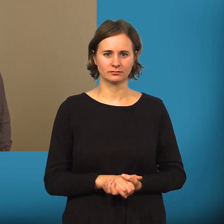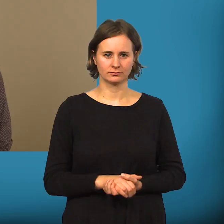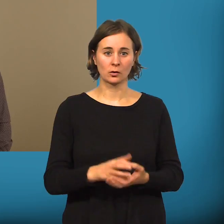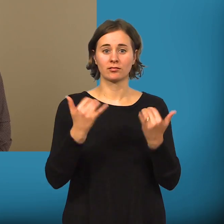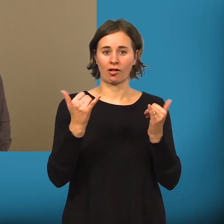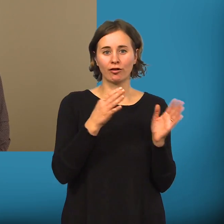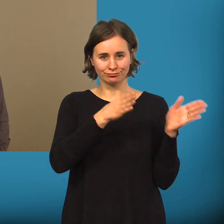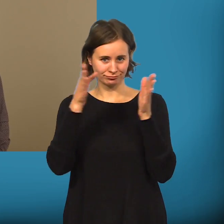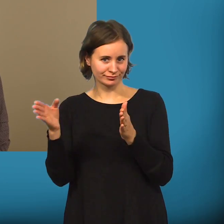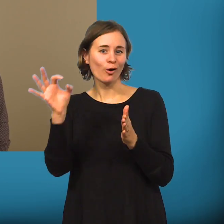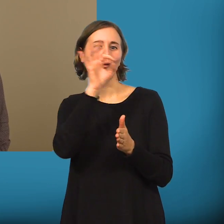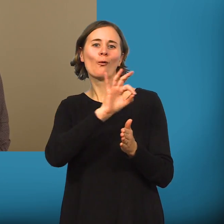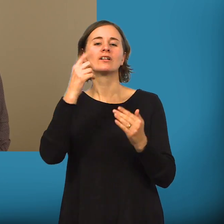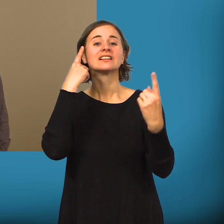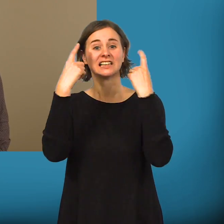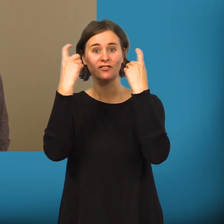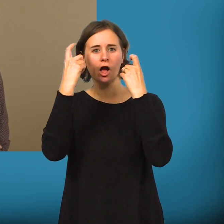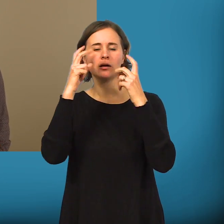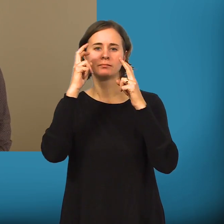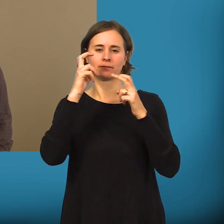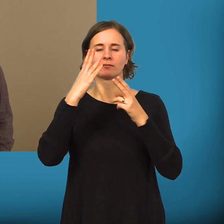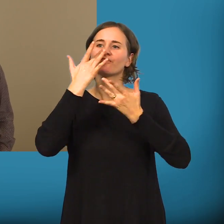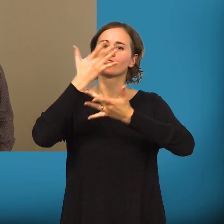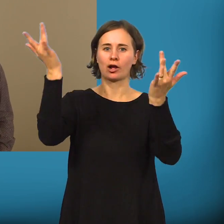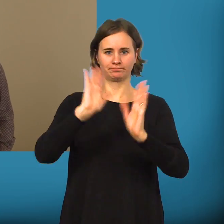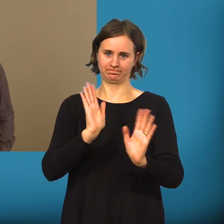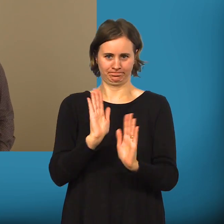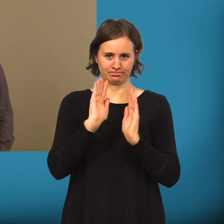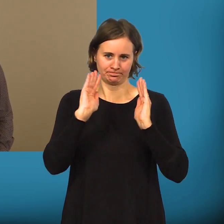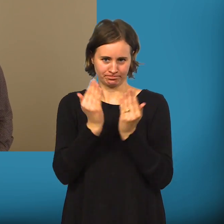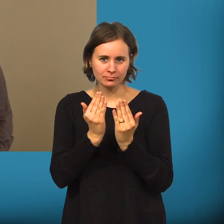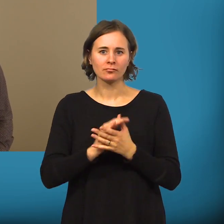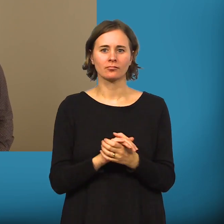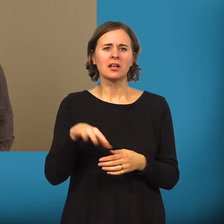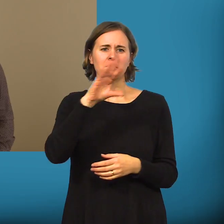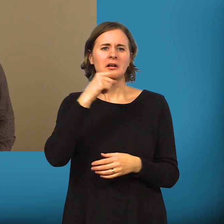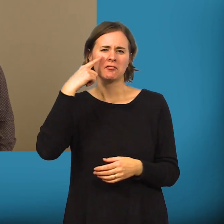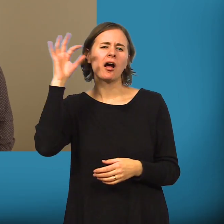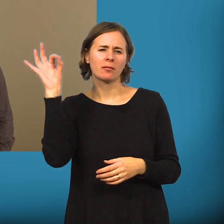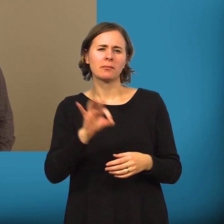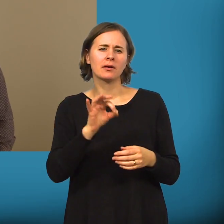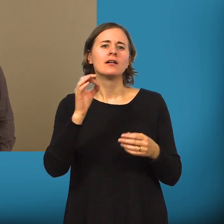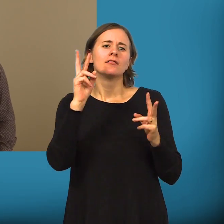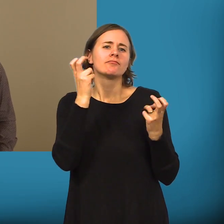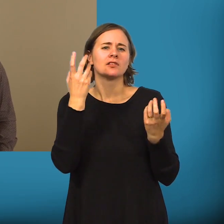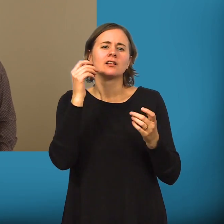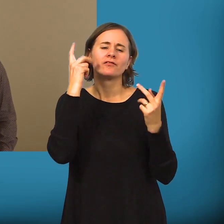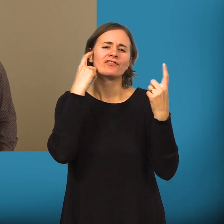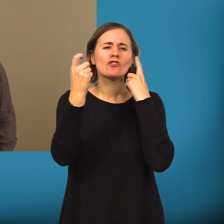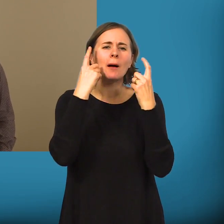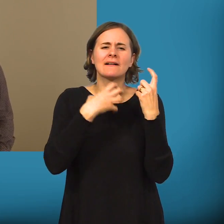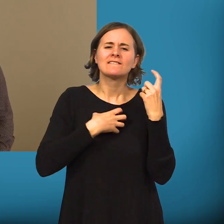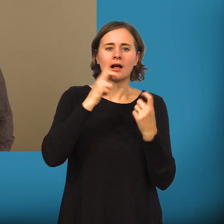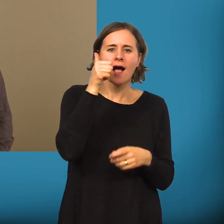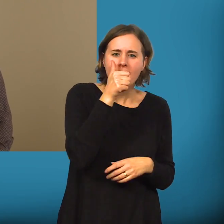asmeninė informacija, tai yra mūsų įvairius prisijungimo kodus, mūsų asmens kodus, mūsų,